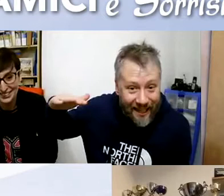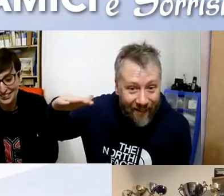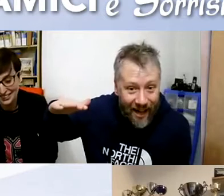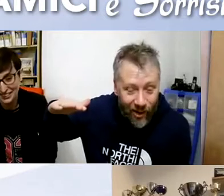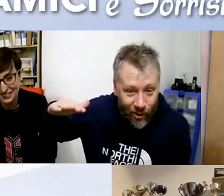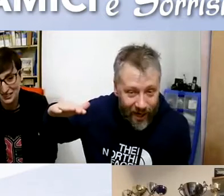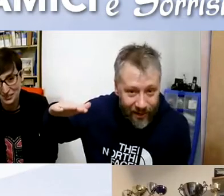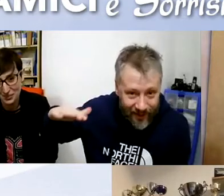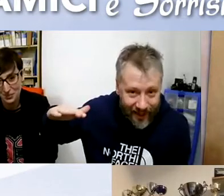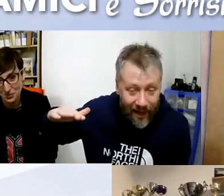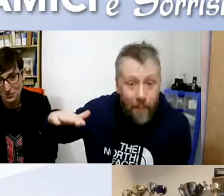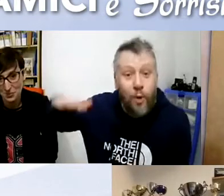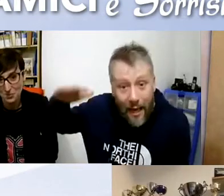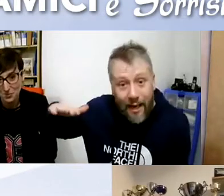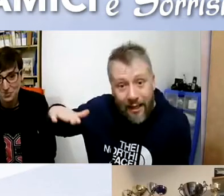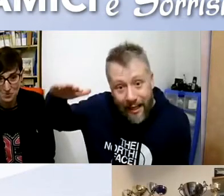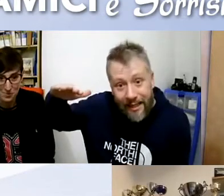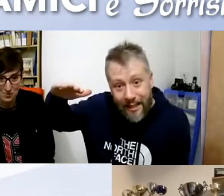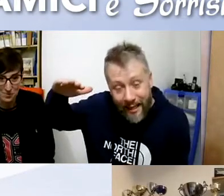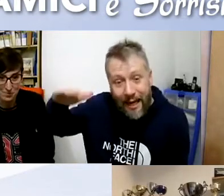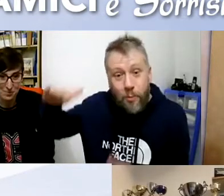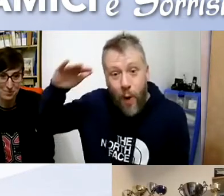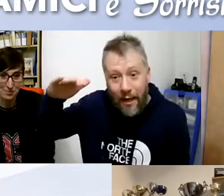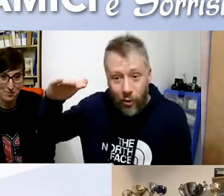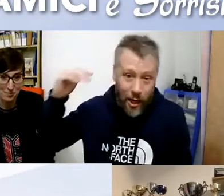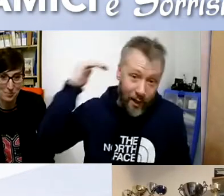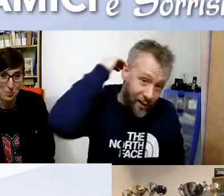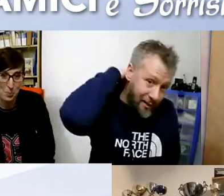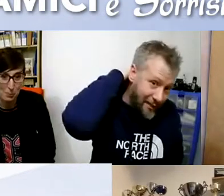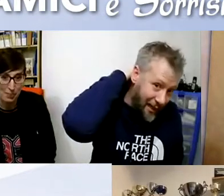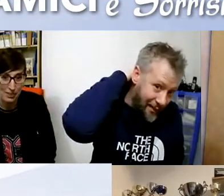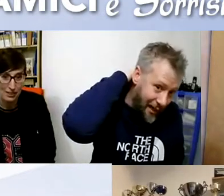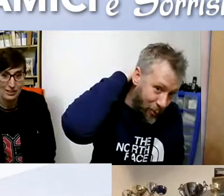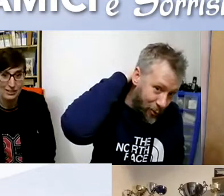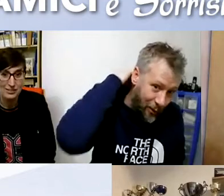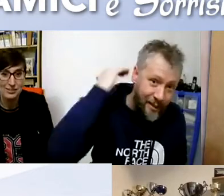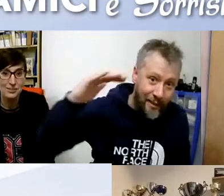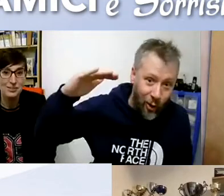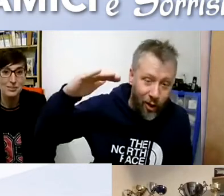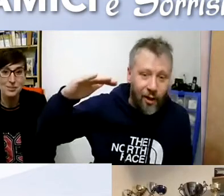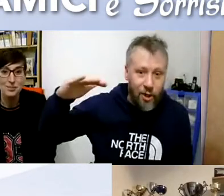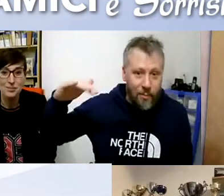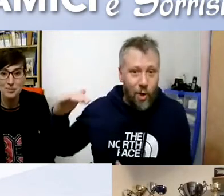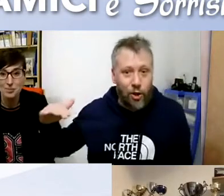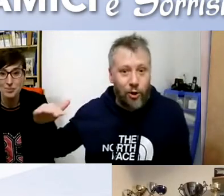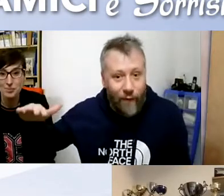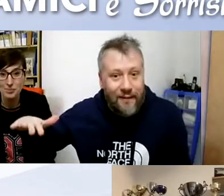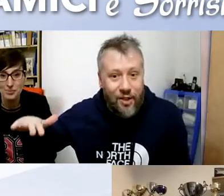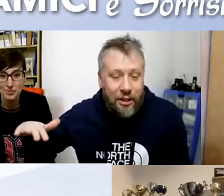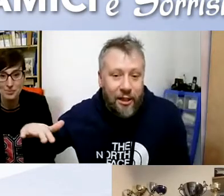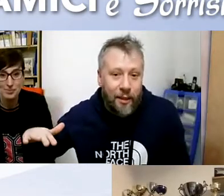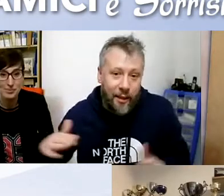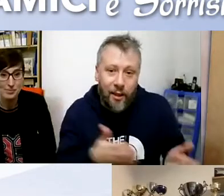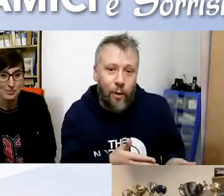Garrese del cavallo, cioè del cavallo, è più il Garrese del cane è più alto, cioè dalla punta qua dietro, cioè il nostro